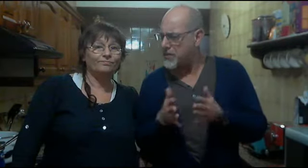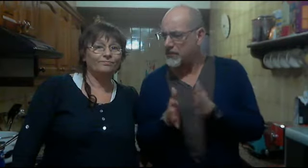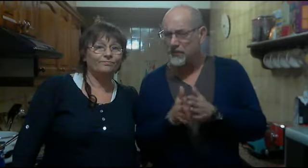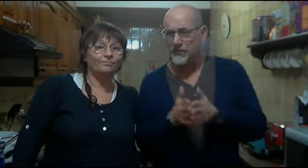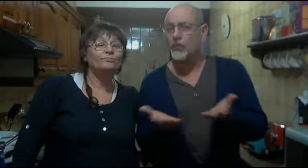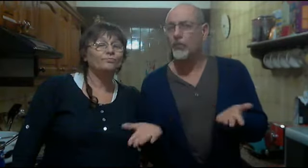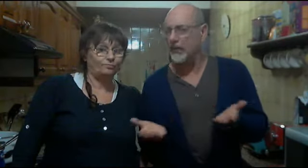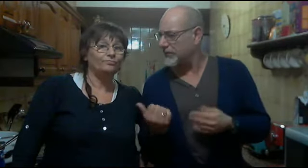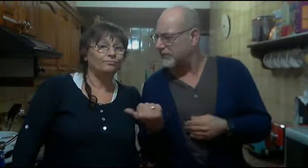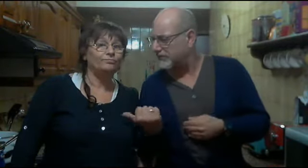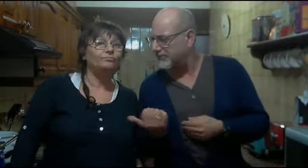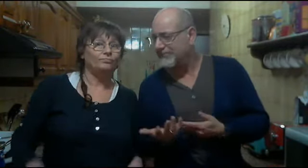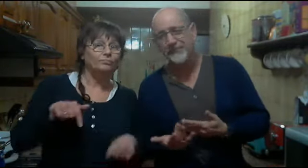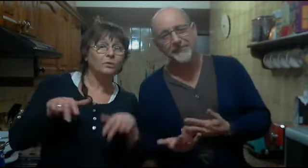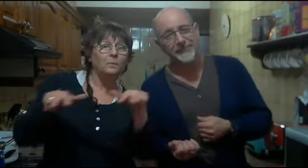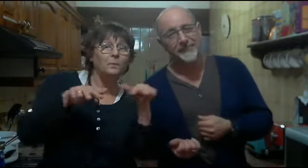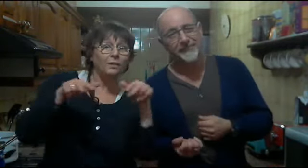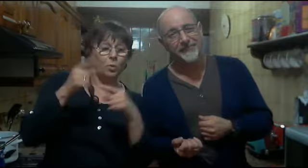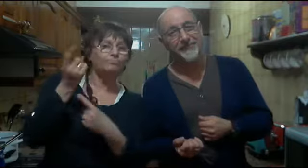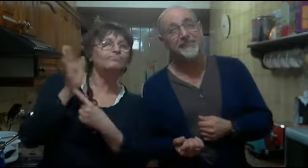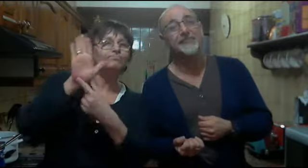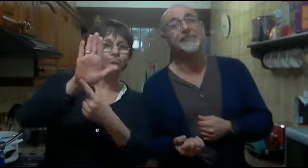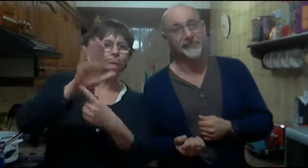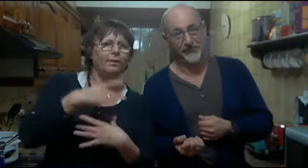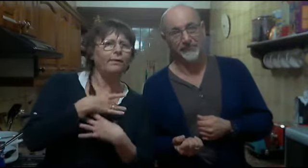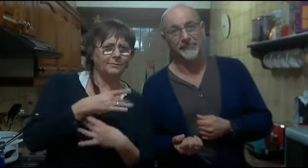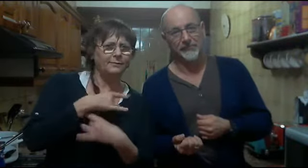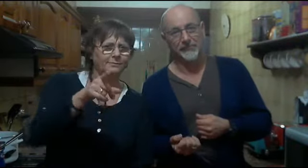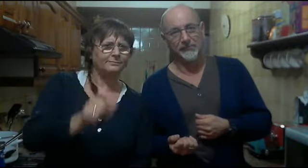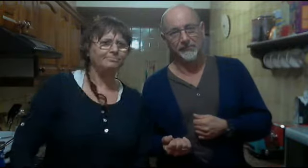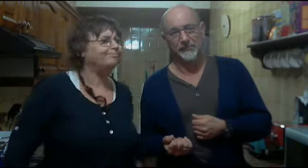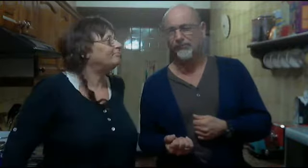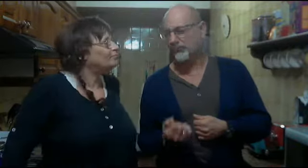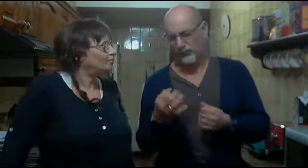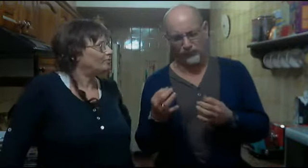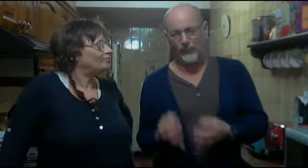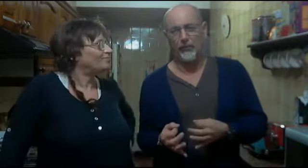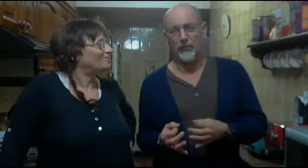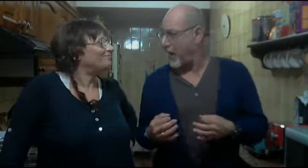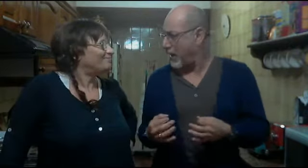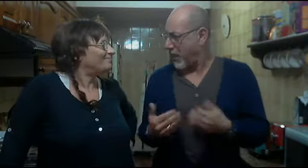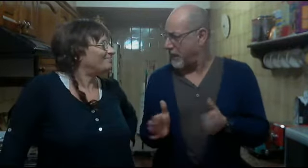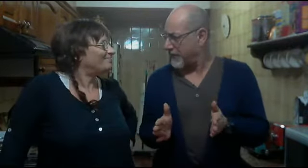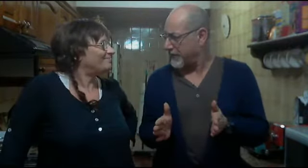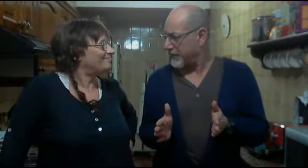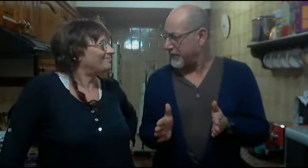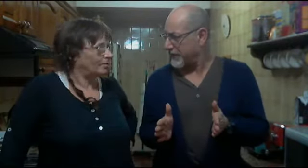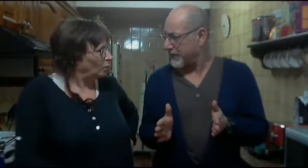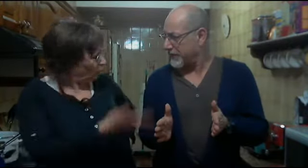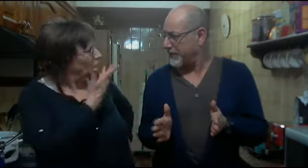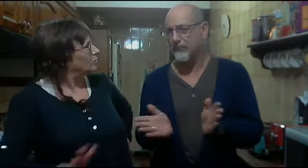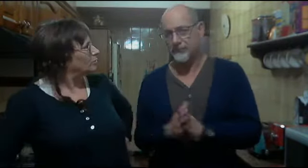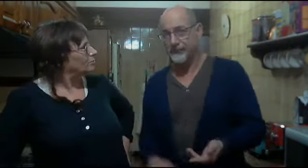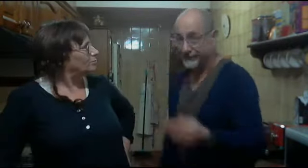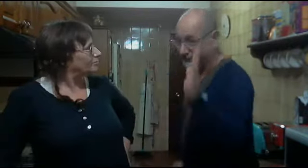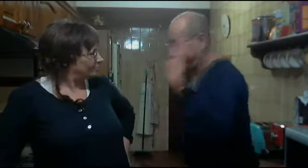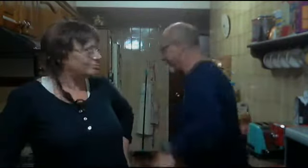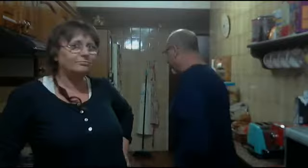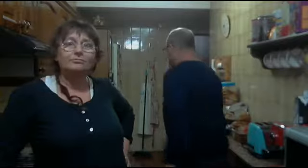altres càmeres de trànsit, a l'enllaç de la B24, aquí major densitat de circulació, també a la P2, al Papiol, per entrar a la capital catalana. Hi ha el nus de la Trinitat, ha millorat la